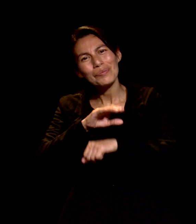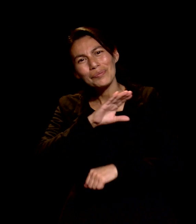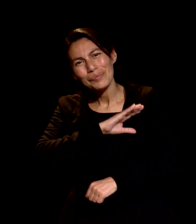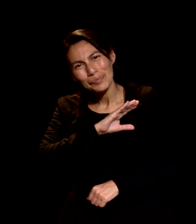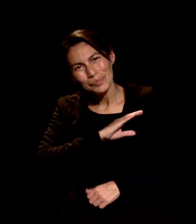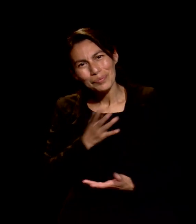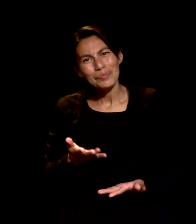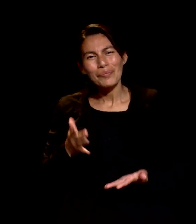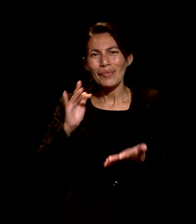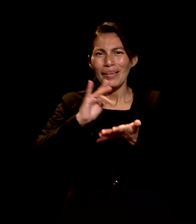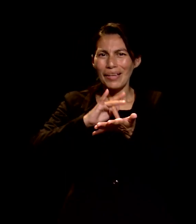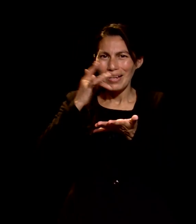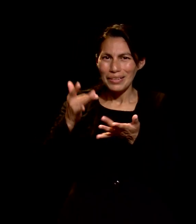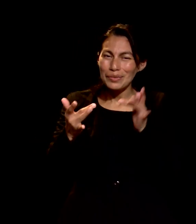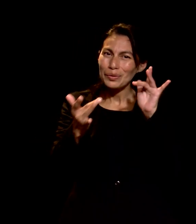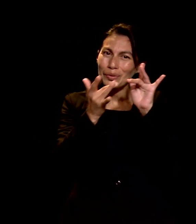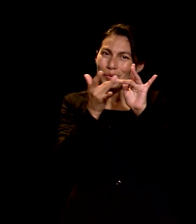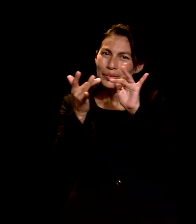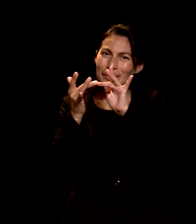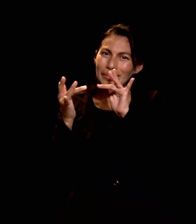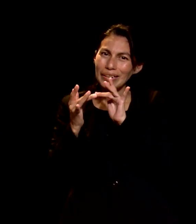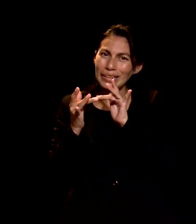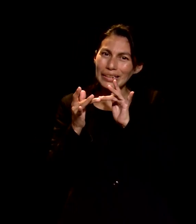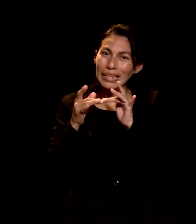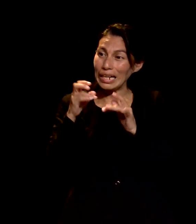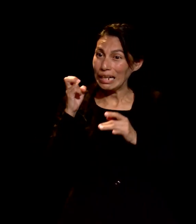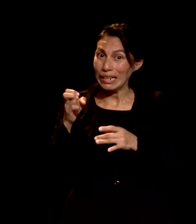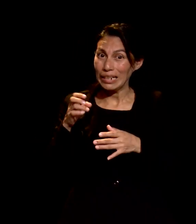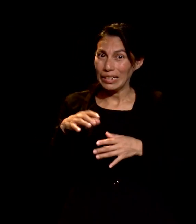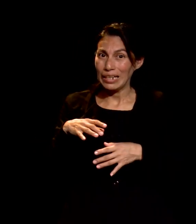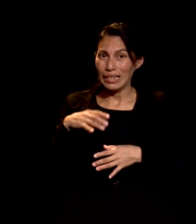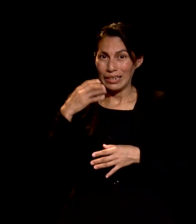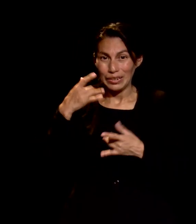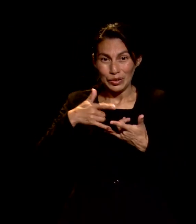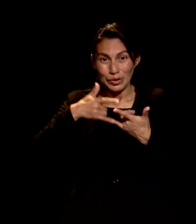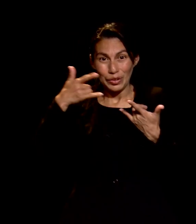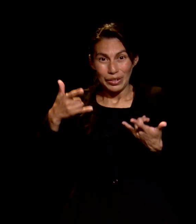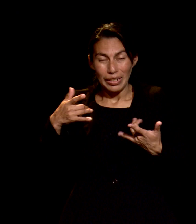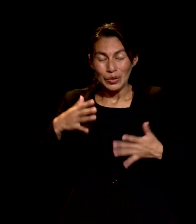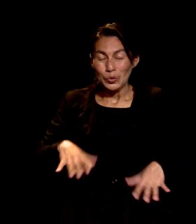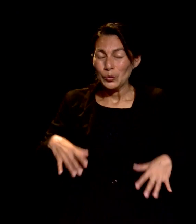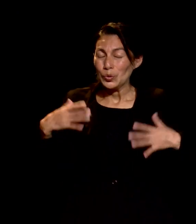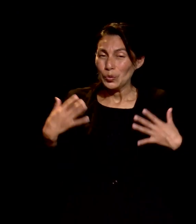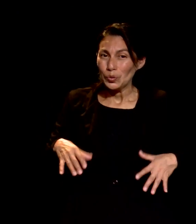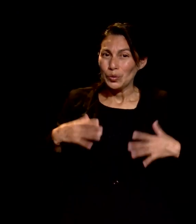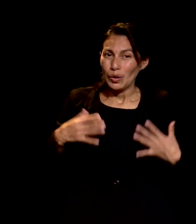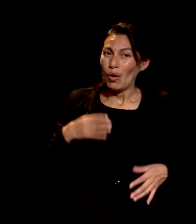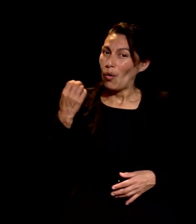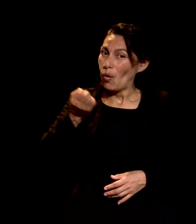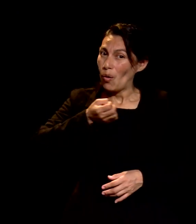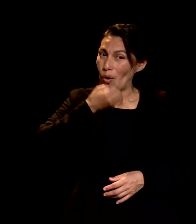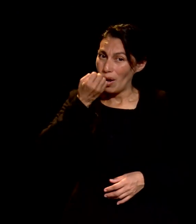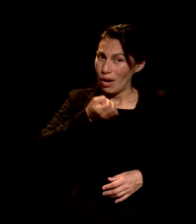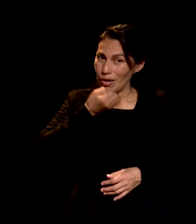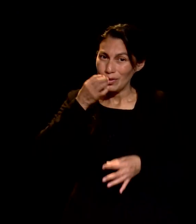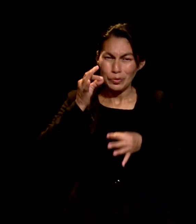Gracias por estar con nosotros Verdad que nos ha inspirado Para poder orar sin cesar